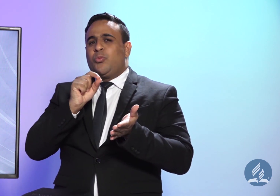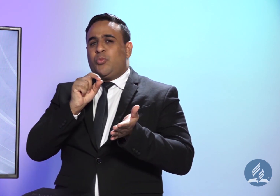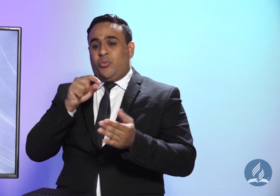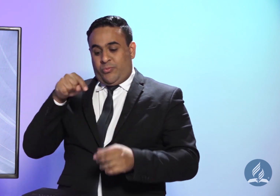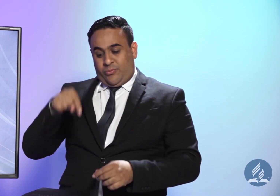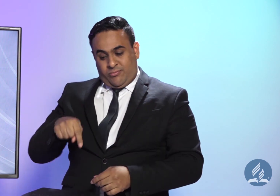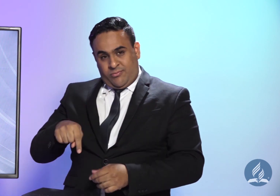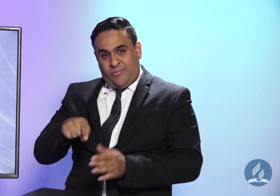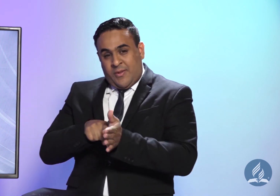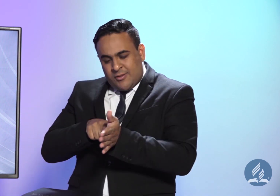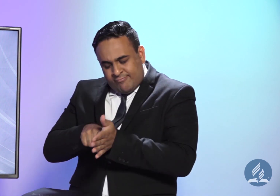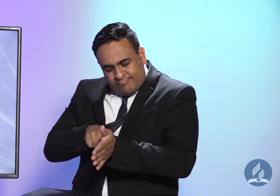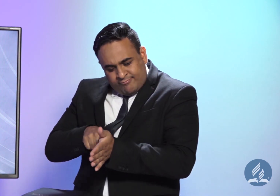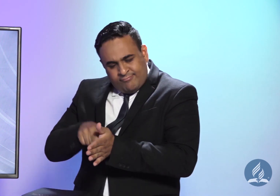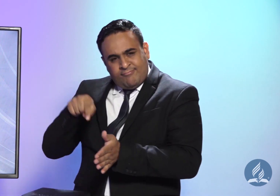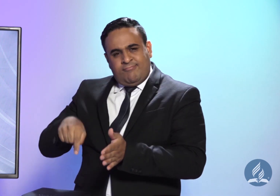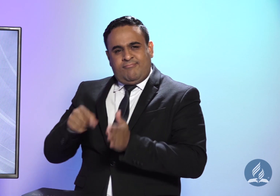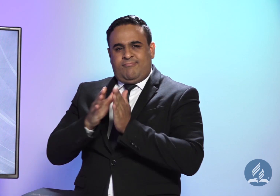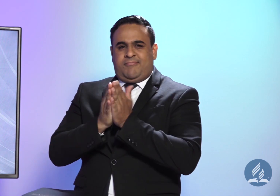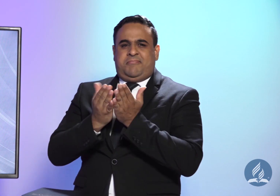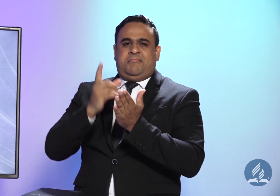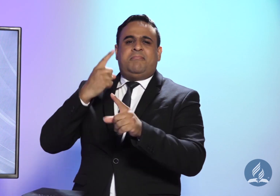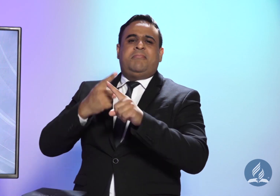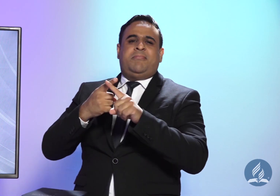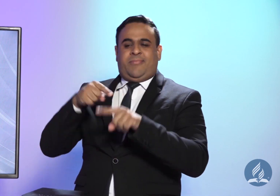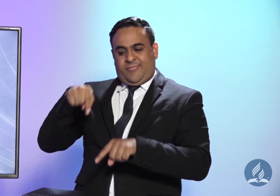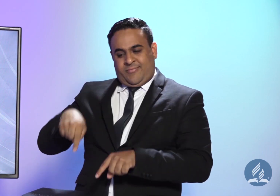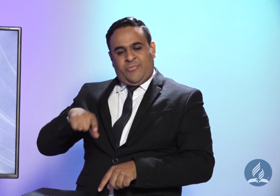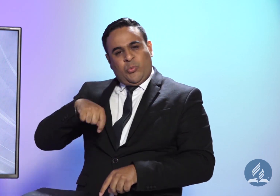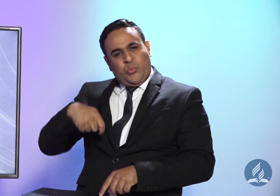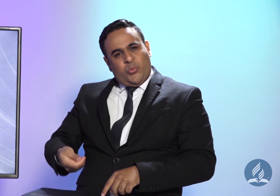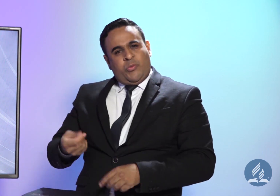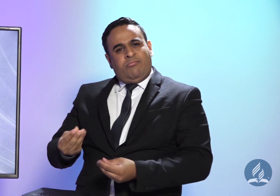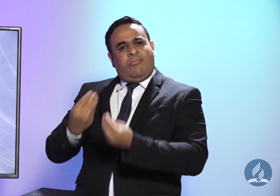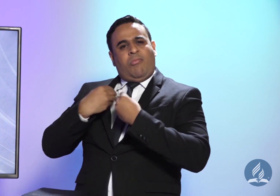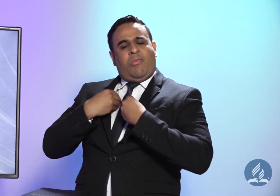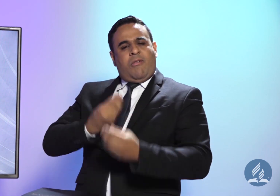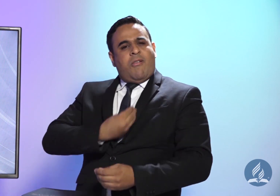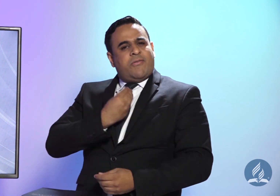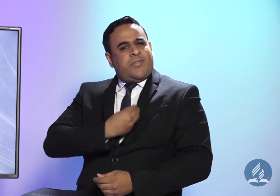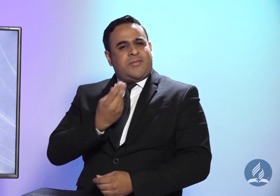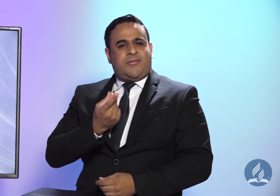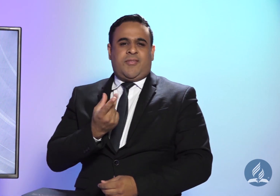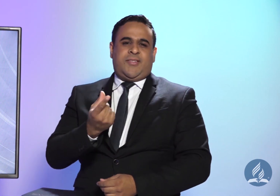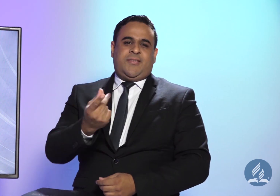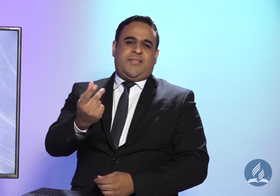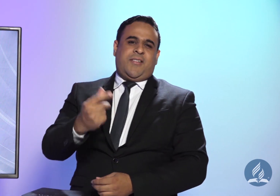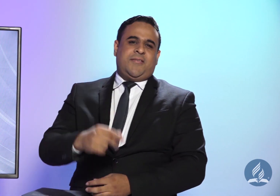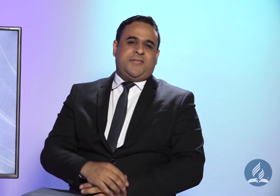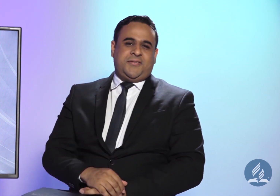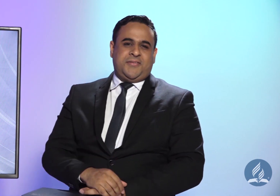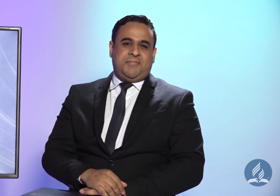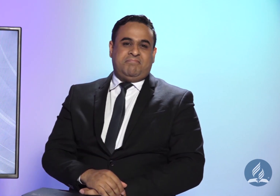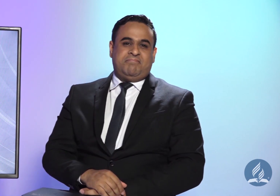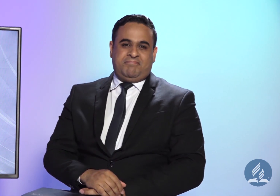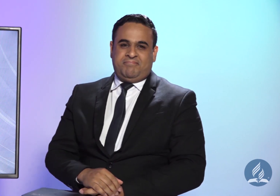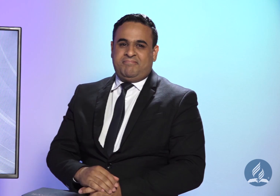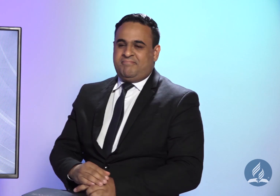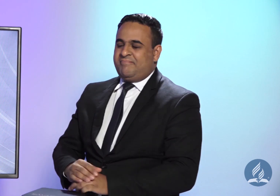que a palavra de Deus é um guia especial para a sua vida. Eu também lembro dos ensinamentos que João escreveu dizendo